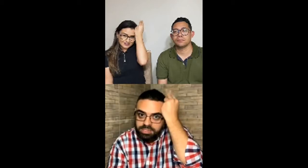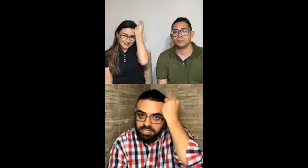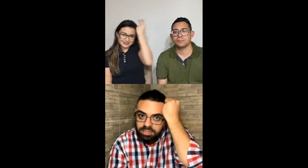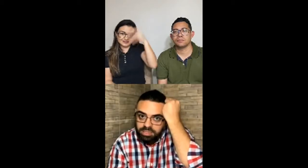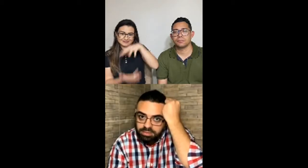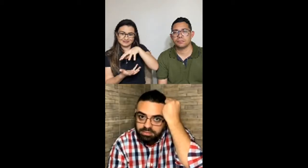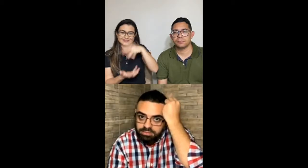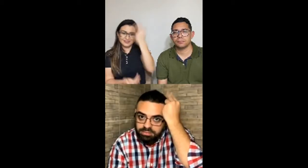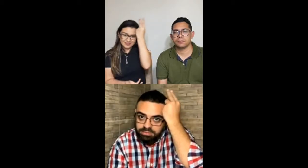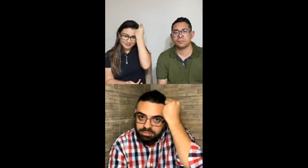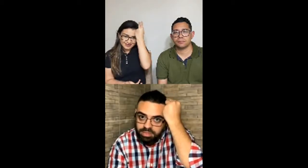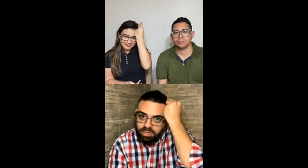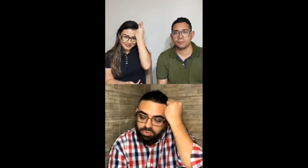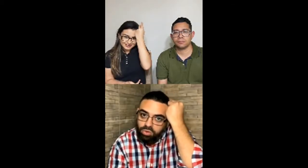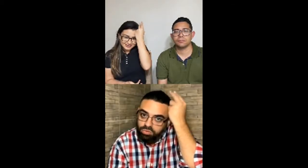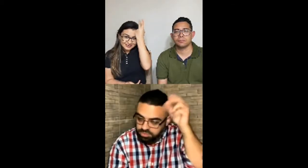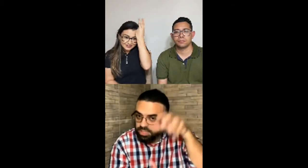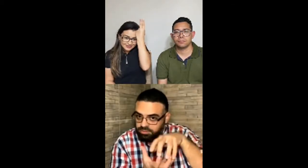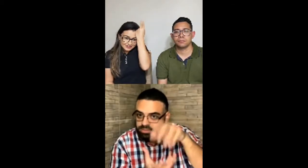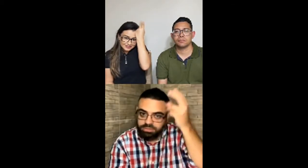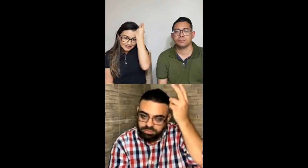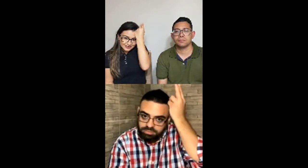mercado, né?